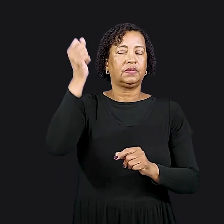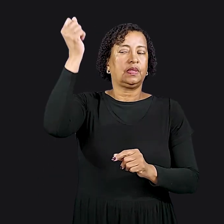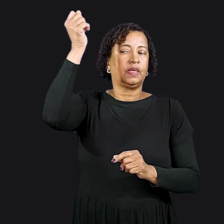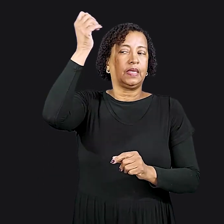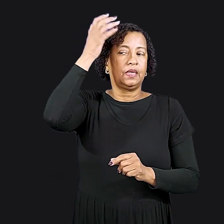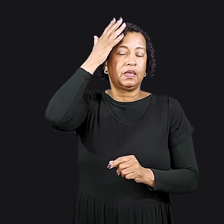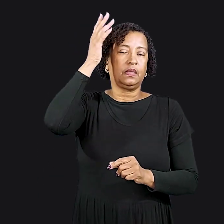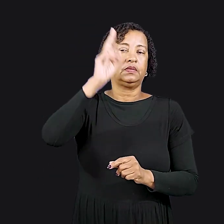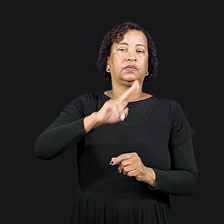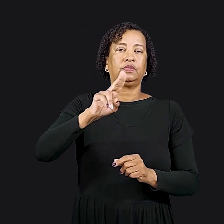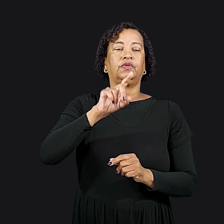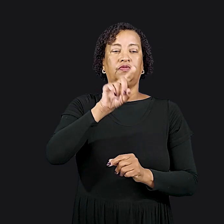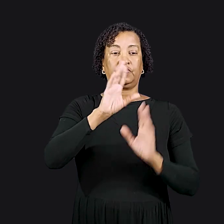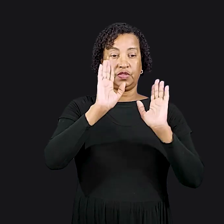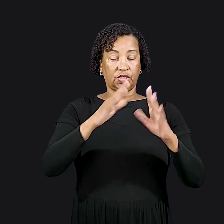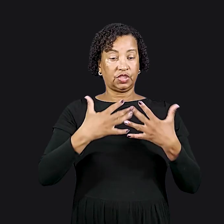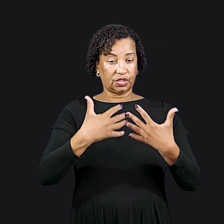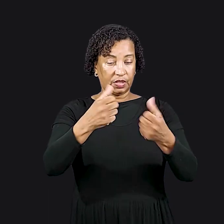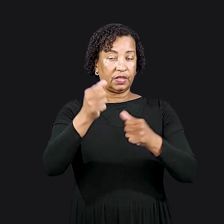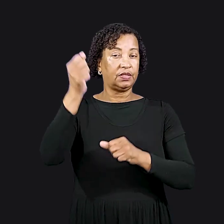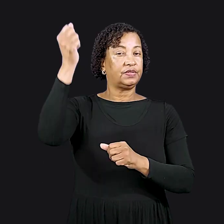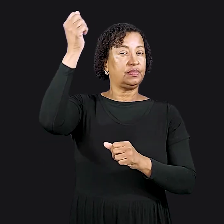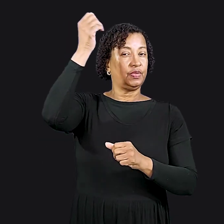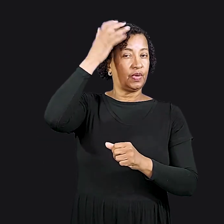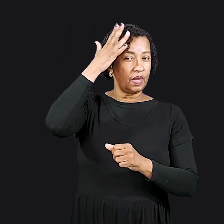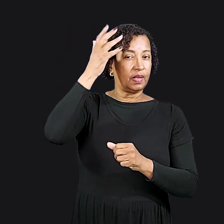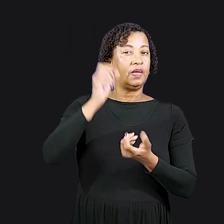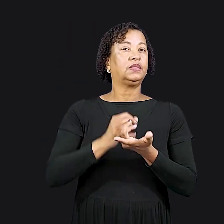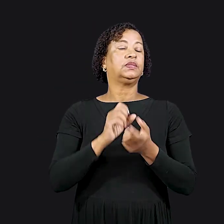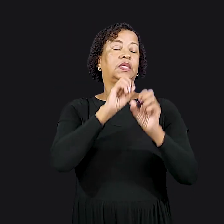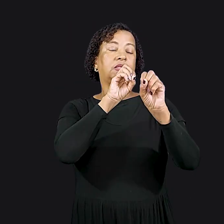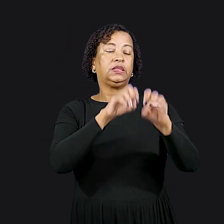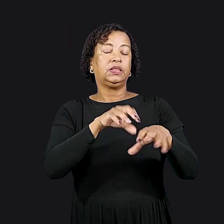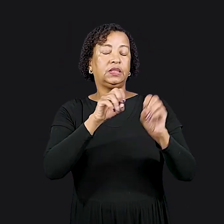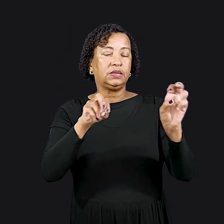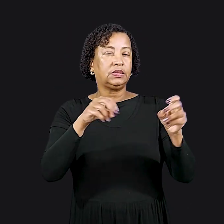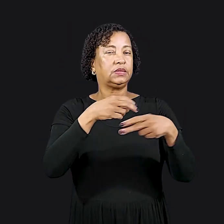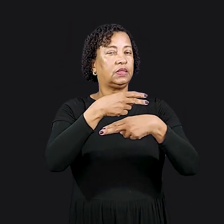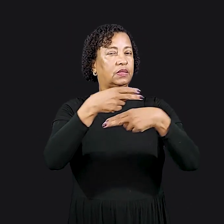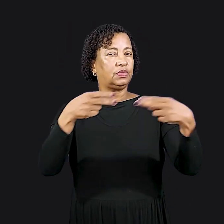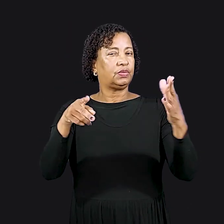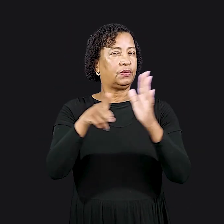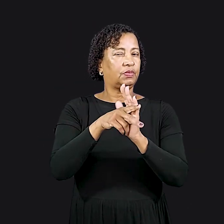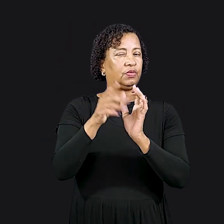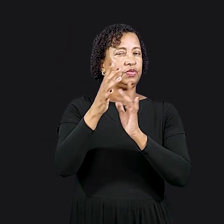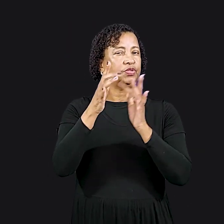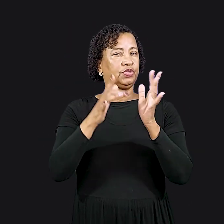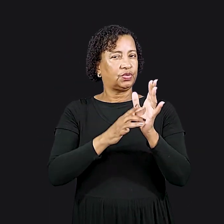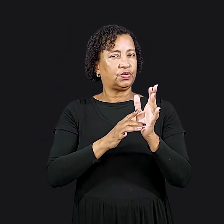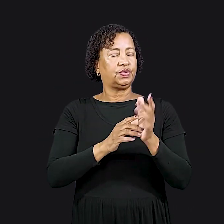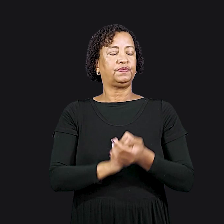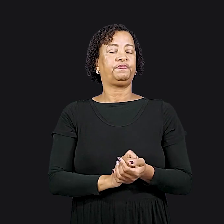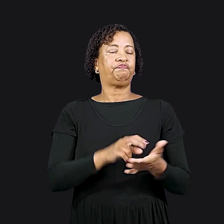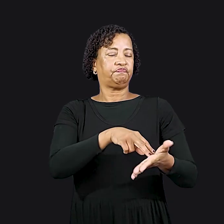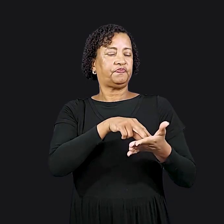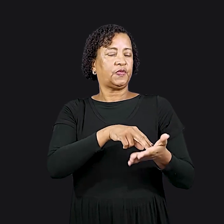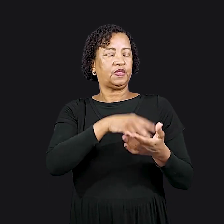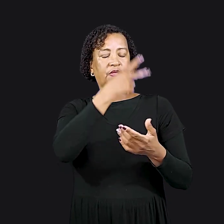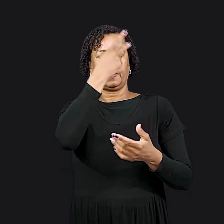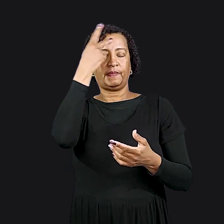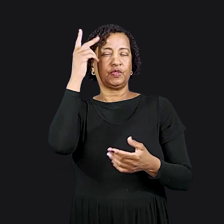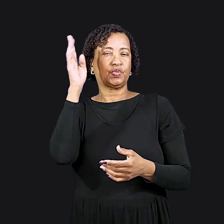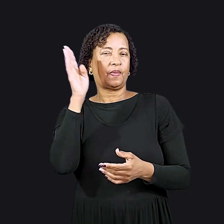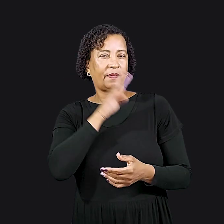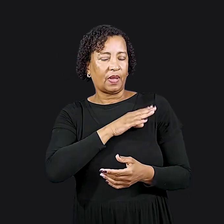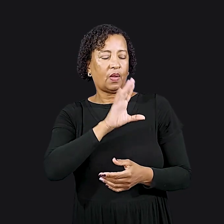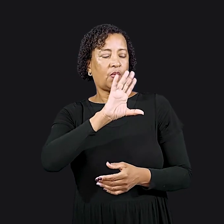da graça. Você já recebeu a graça para aplicar os ensinamentos de Jesus? Não resista ao perverso e ame o seu